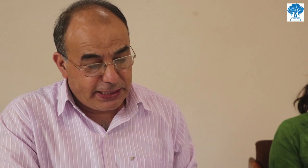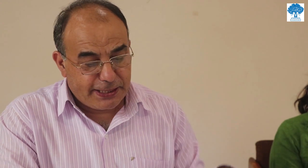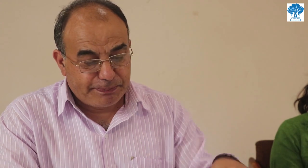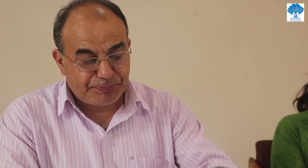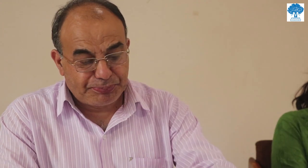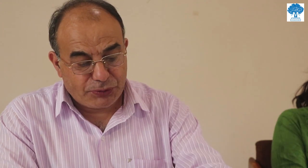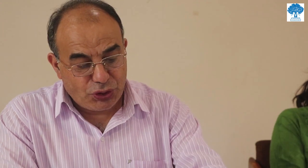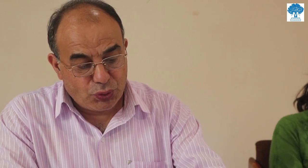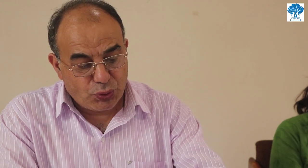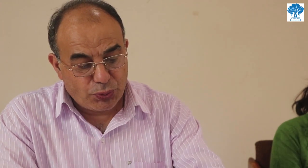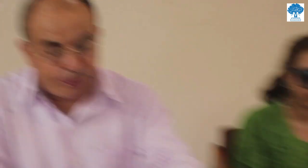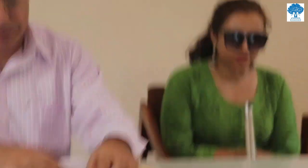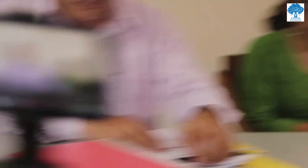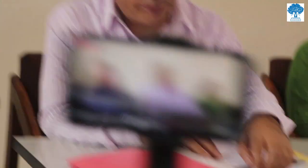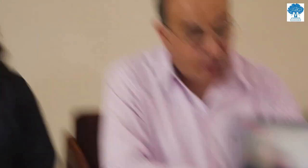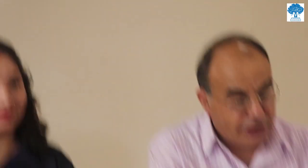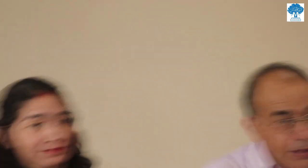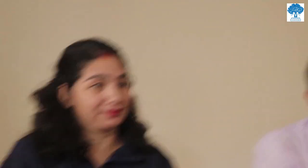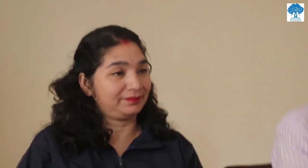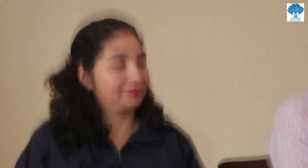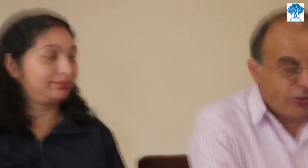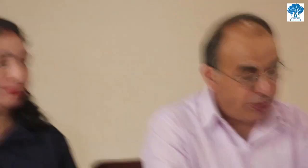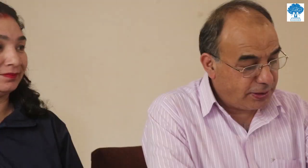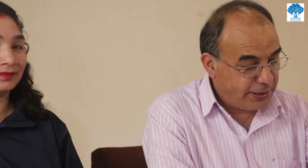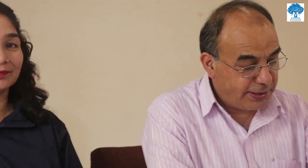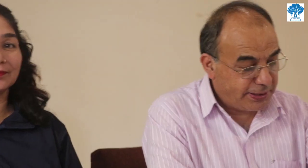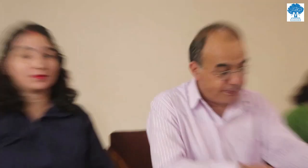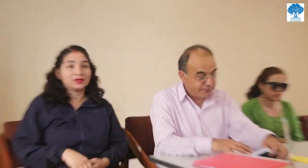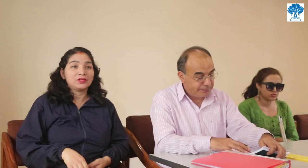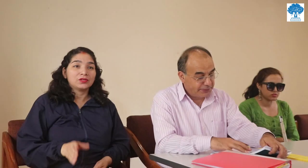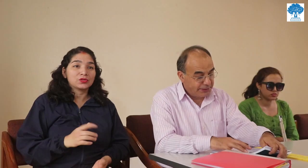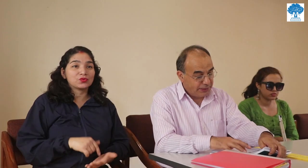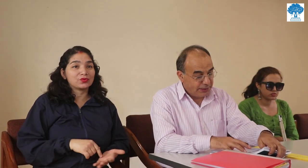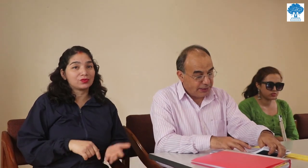यार सबैलाई यो अत्यन्तै महत्त्वपूर्ण